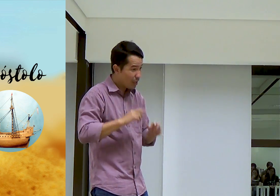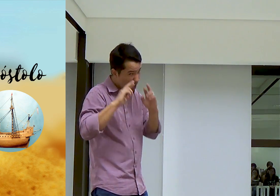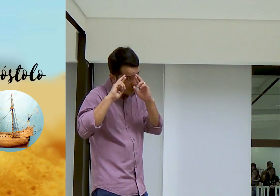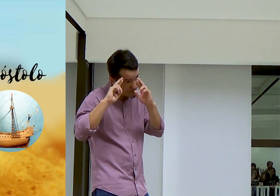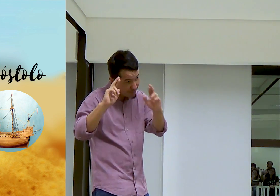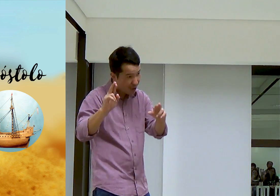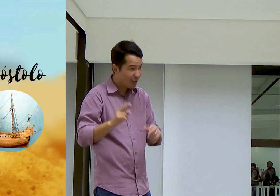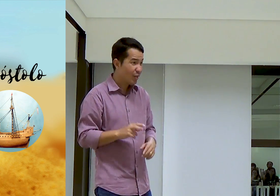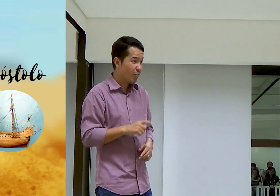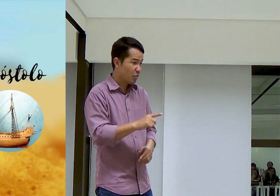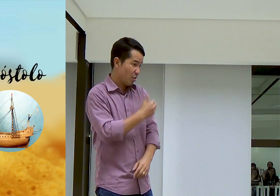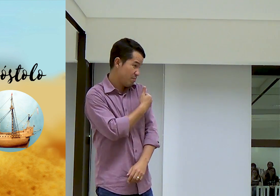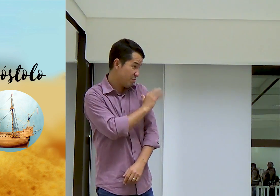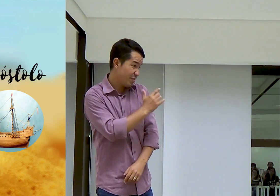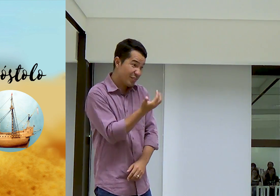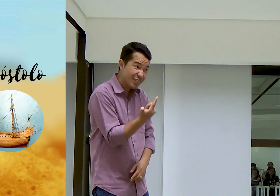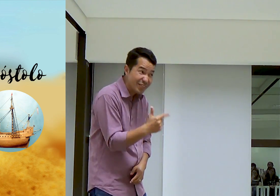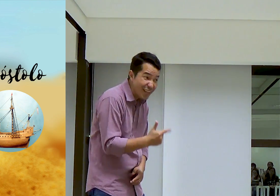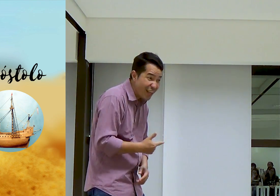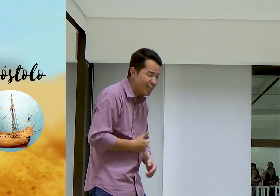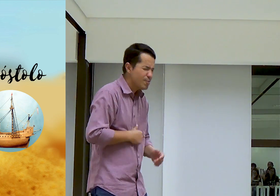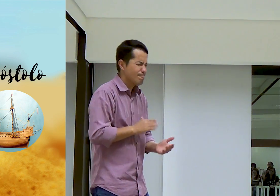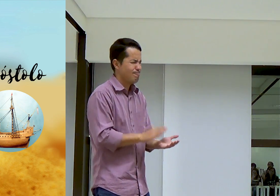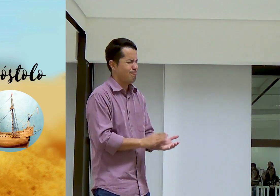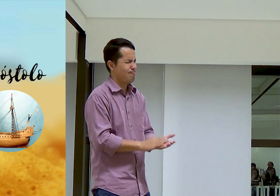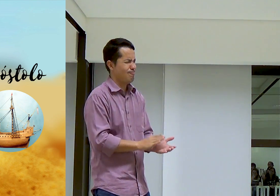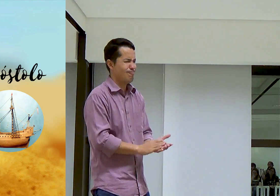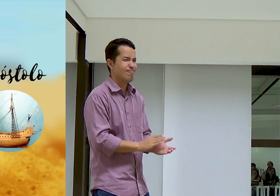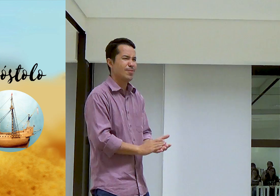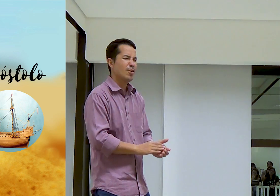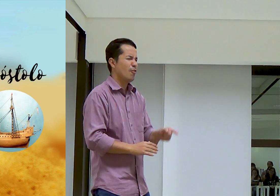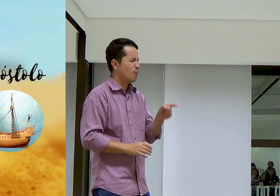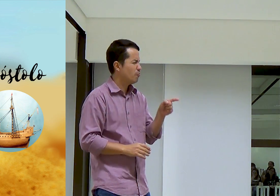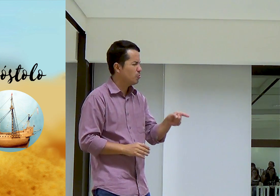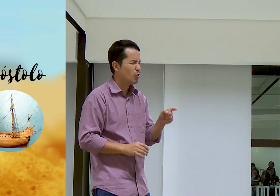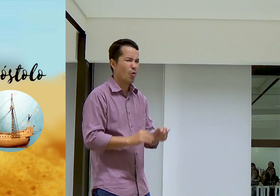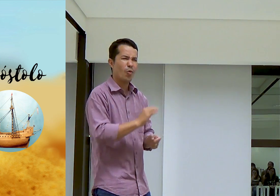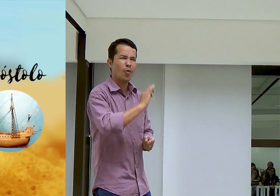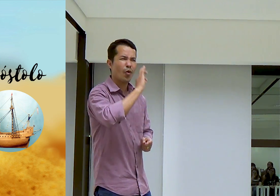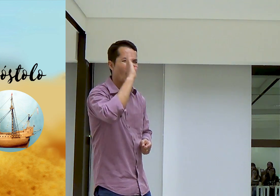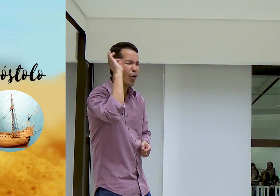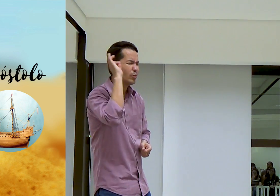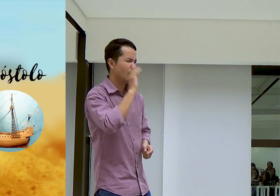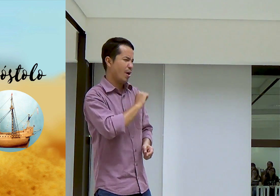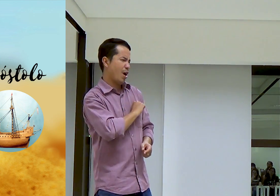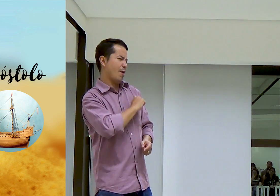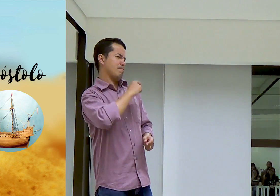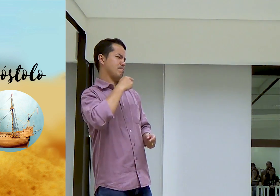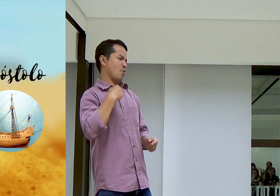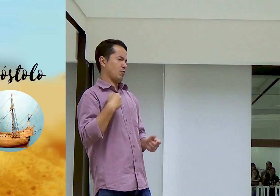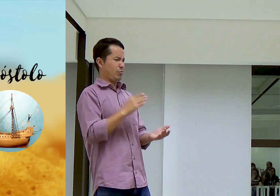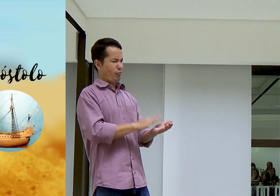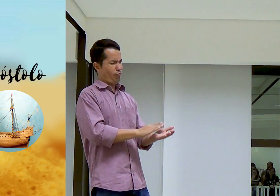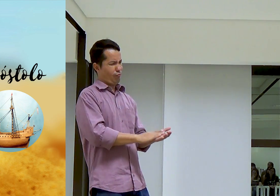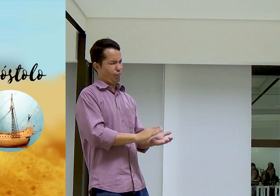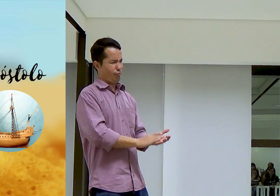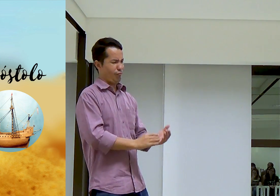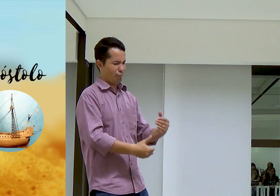meu amor para as pessoas, você respeitou, você não desprezou, parabéns, ótimo, você é o